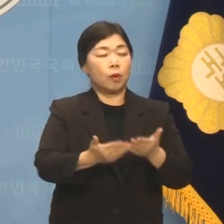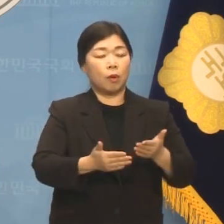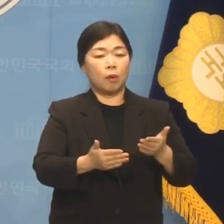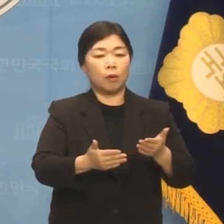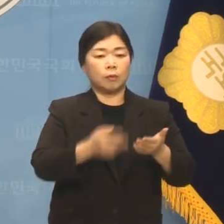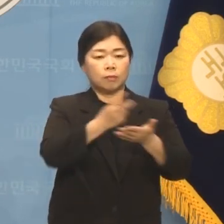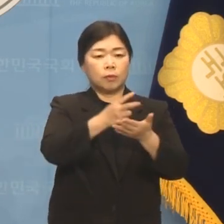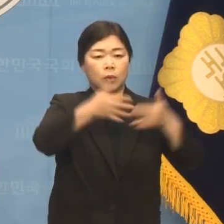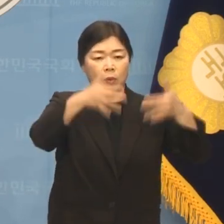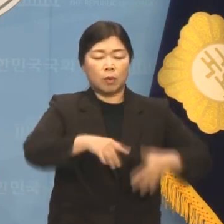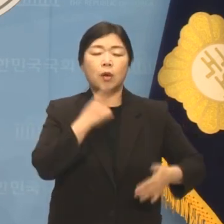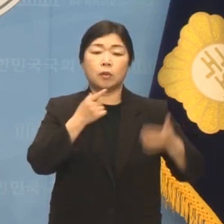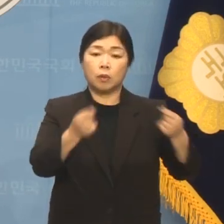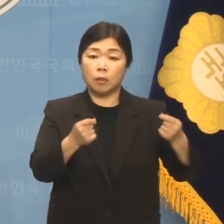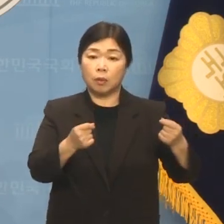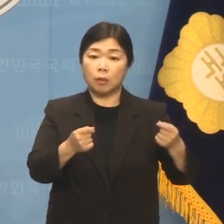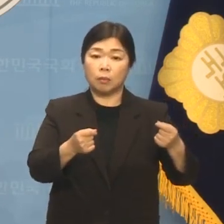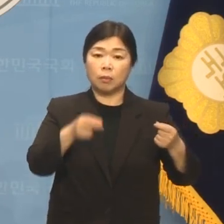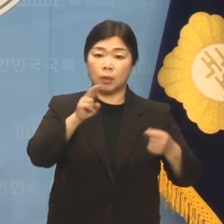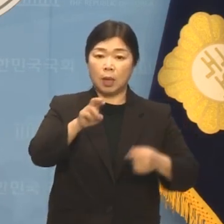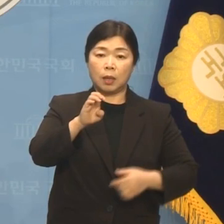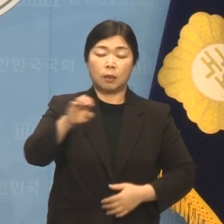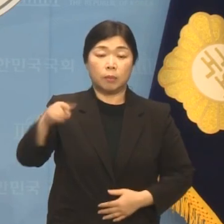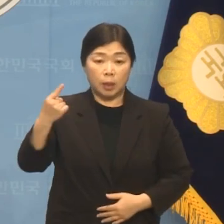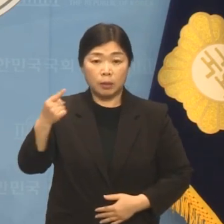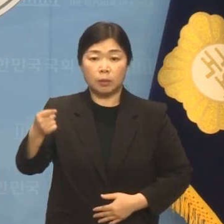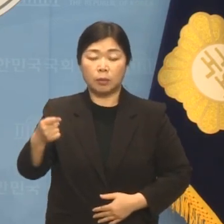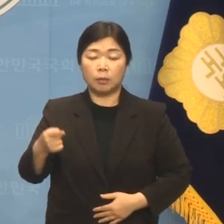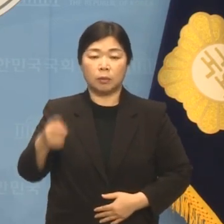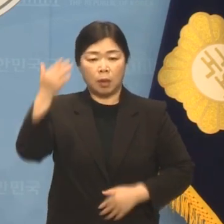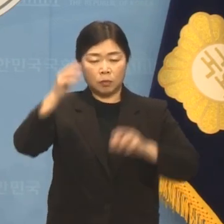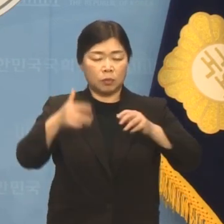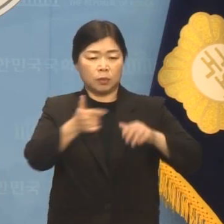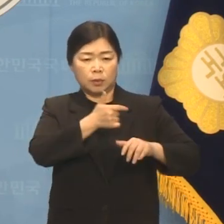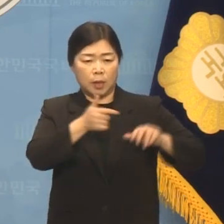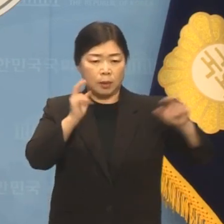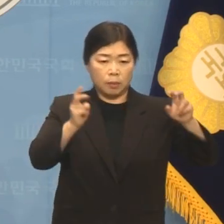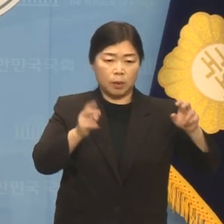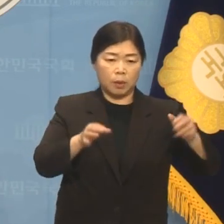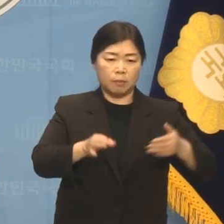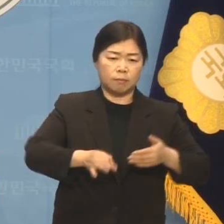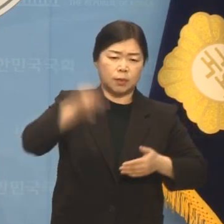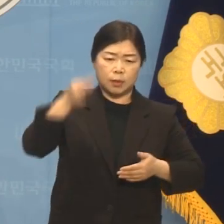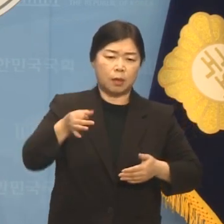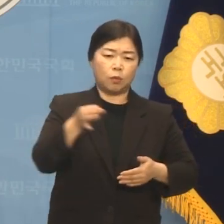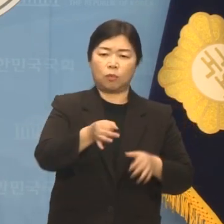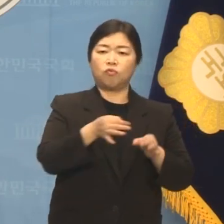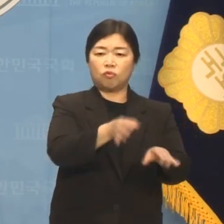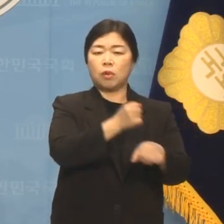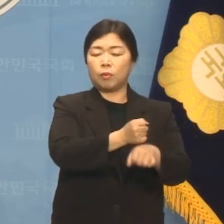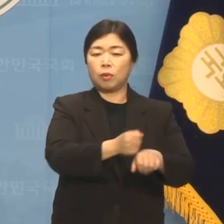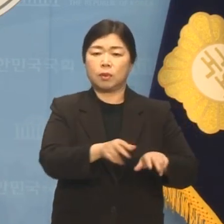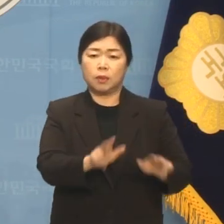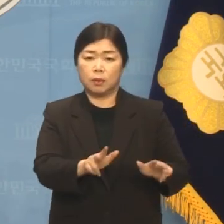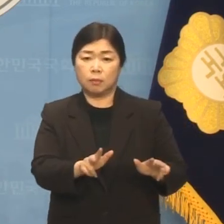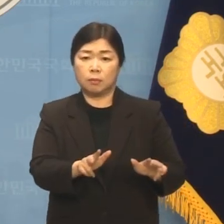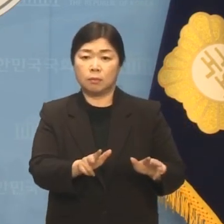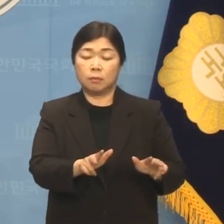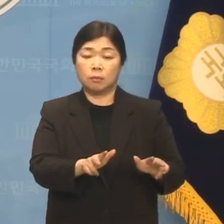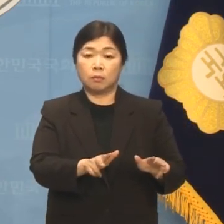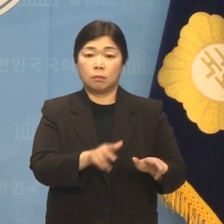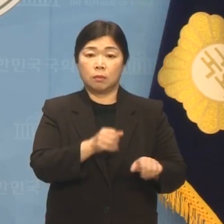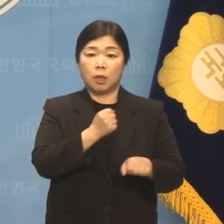활용하는 아리백을 국내 대기업들이 굳이 비싼 비용을 내면서 지금 당장 달성해야 하는